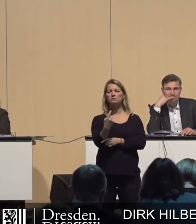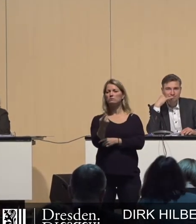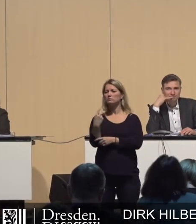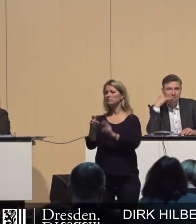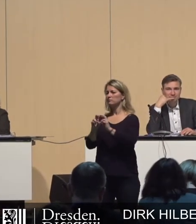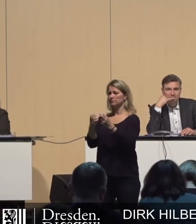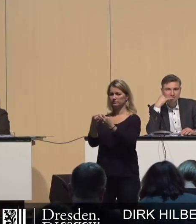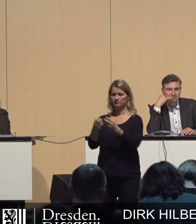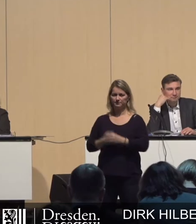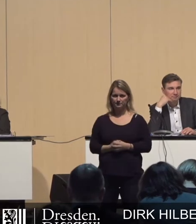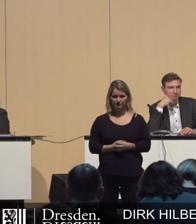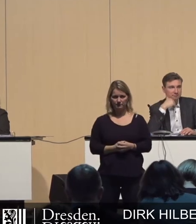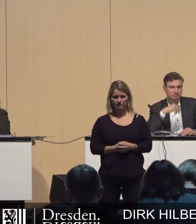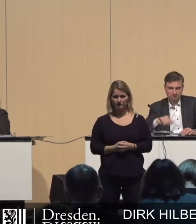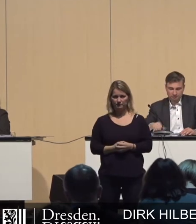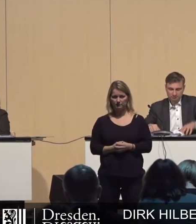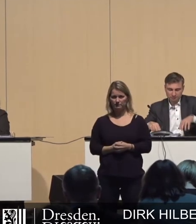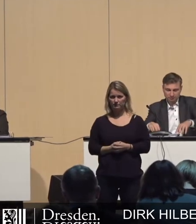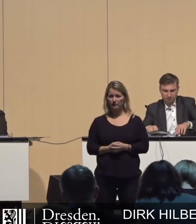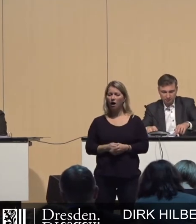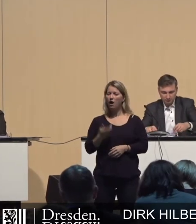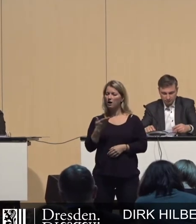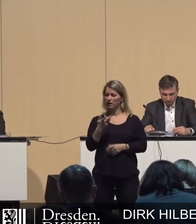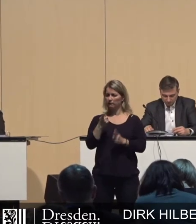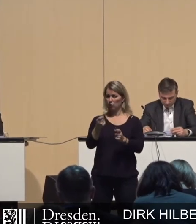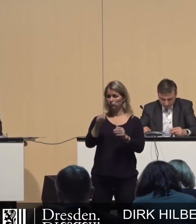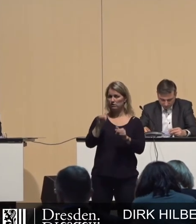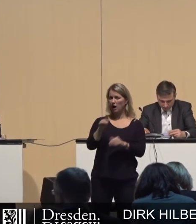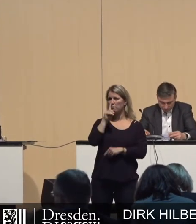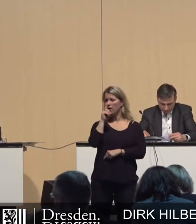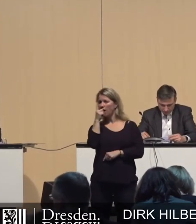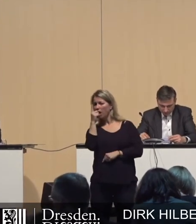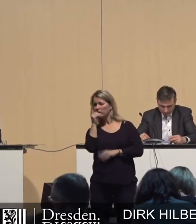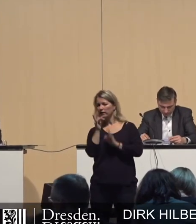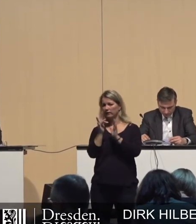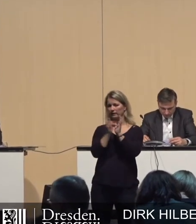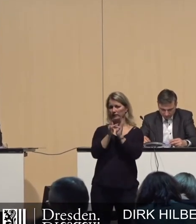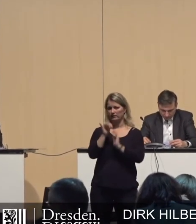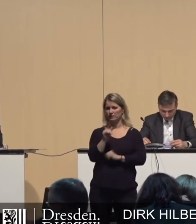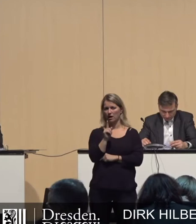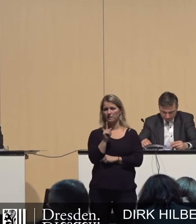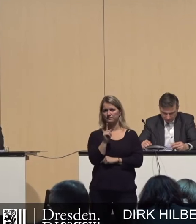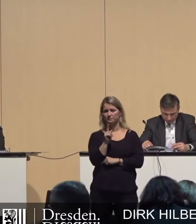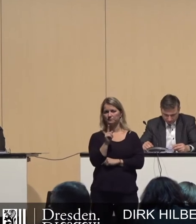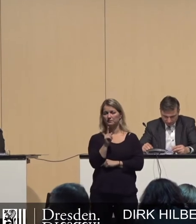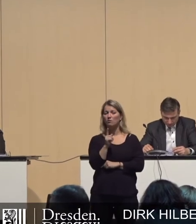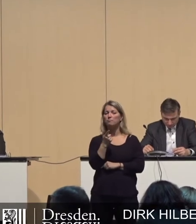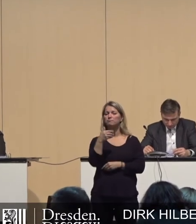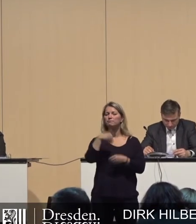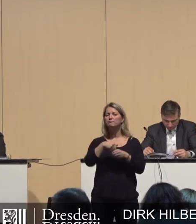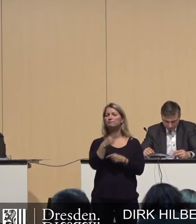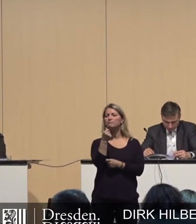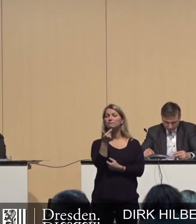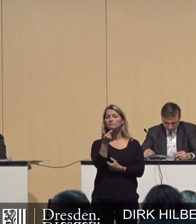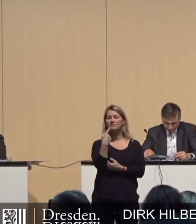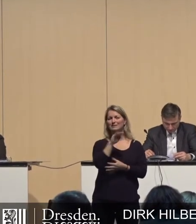Ein Kritikpunkt an dem Vorschlag ist, dass es sich um ein Budget handelt, nicht um einen